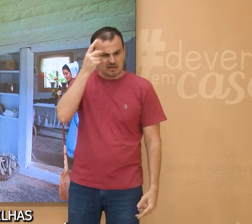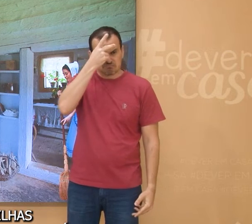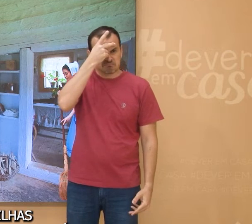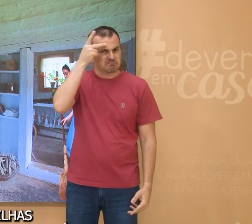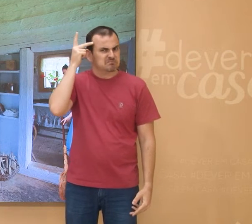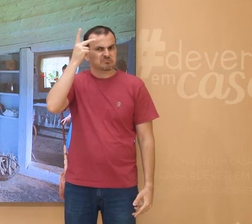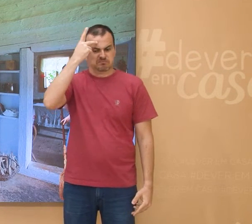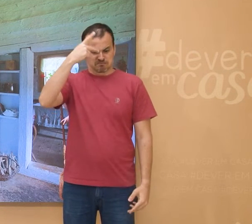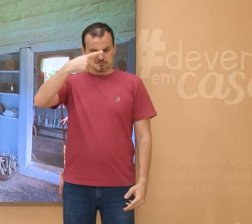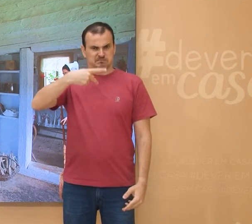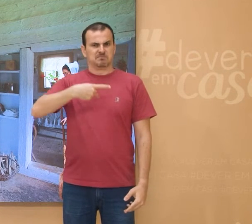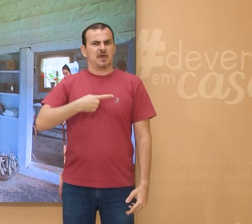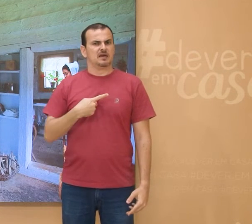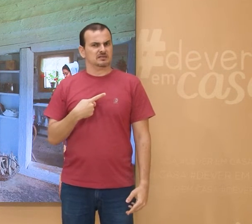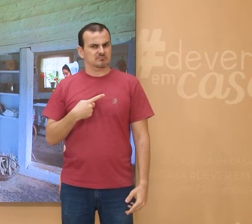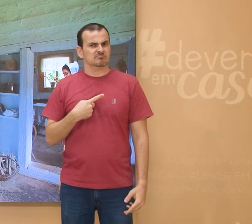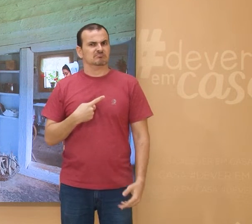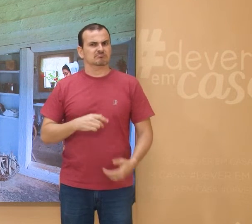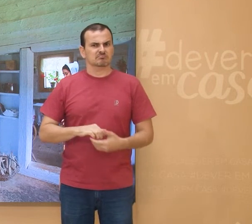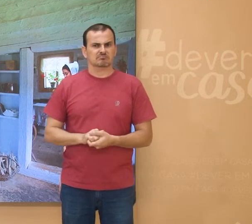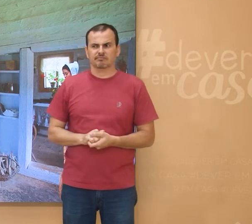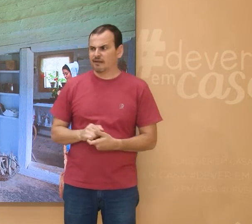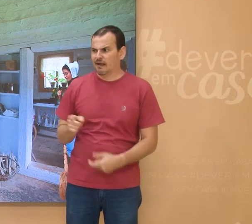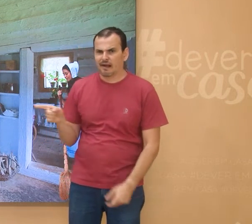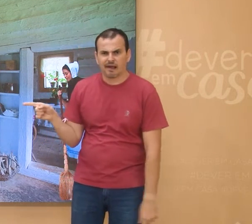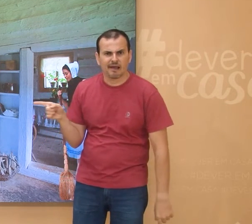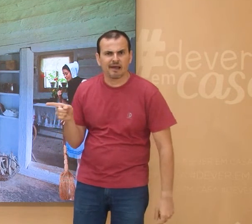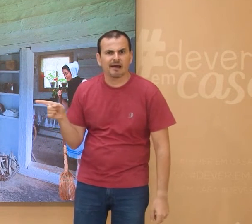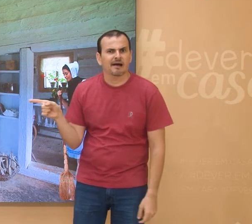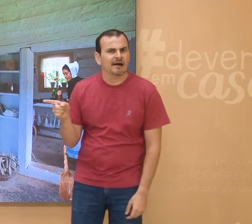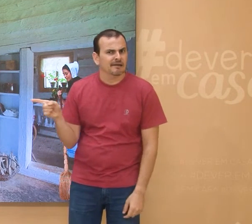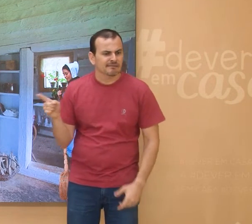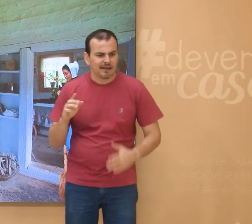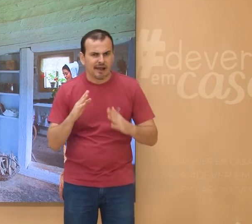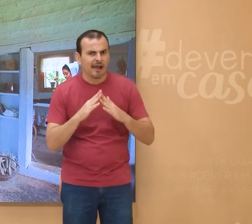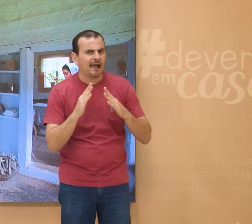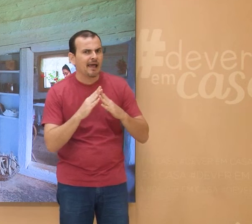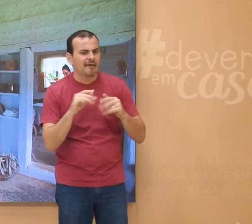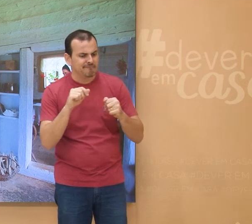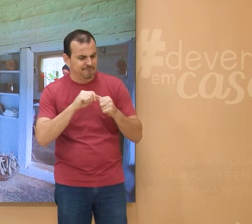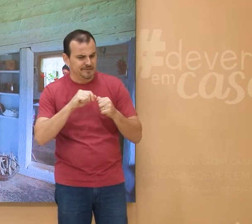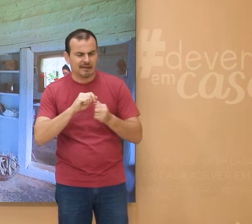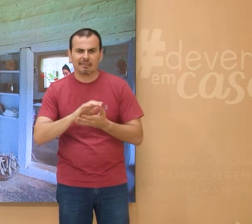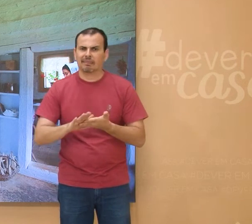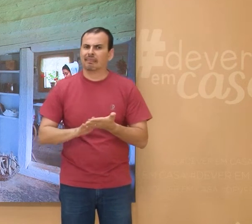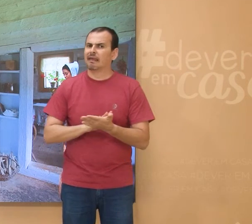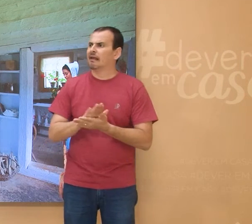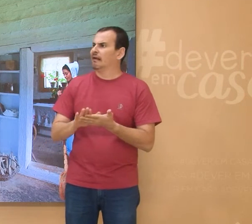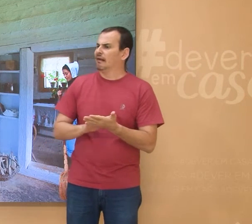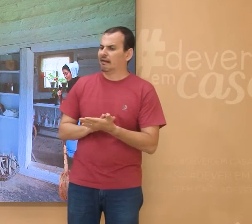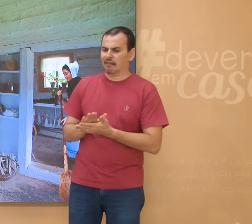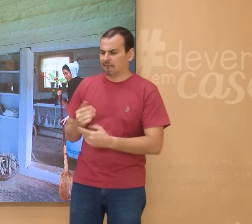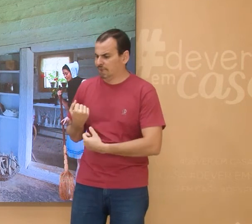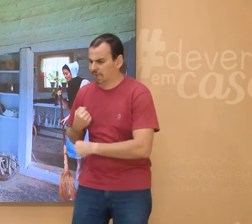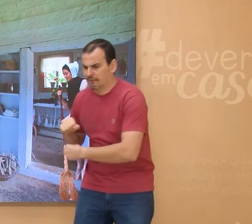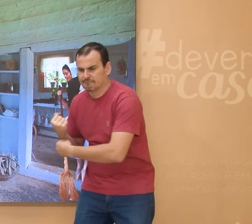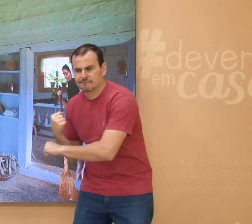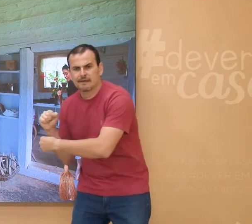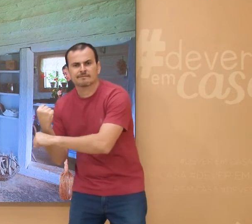egoístas. Não faziam nada na casa. Toda limpeza e refeições